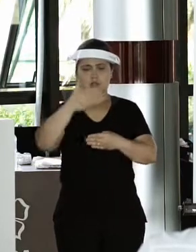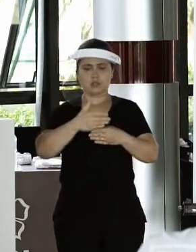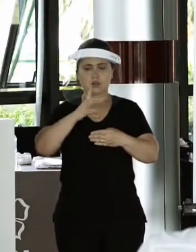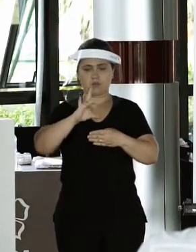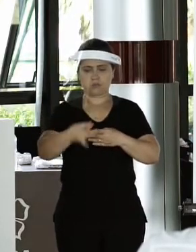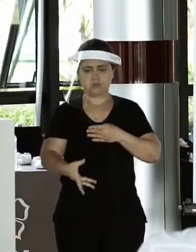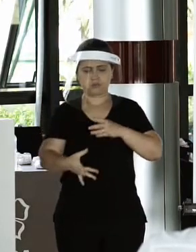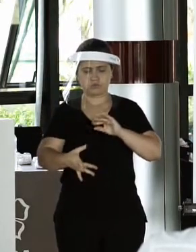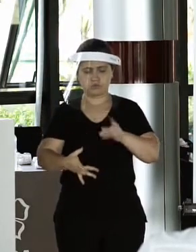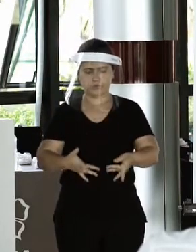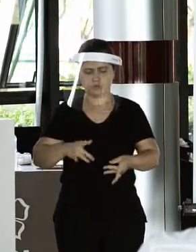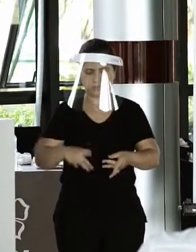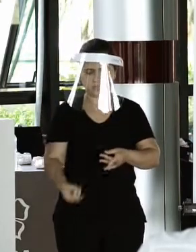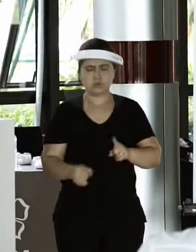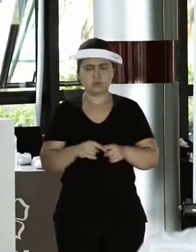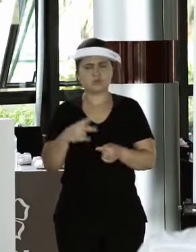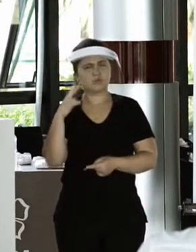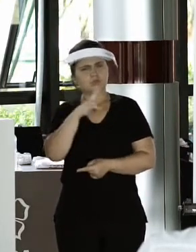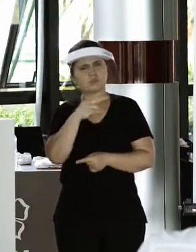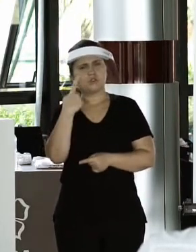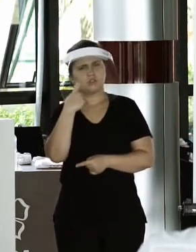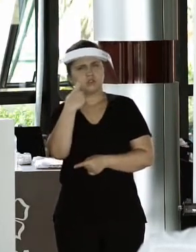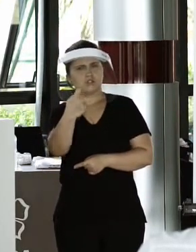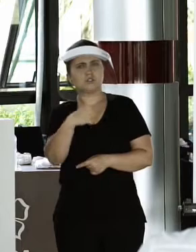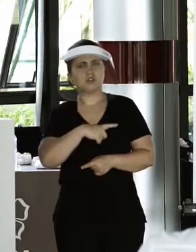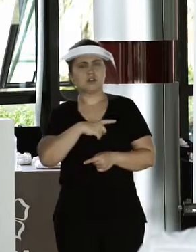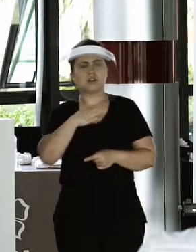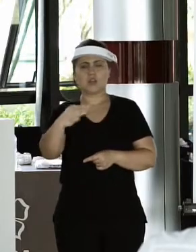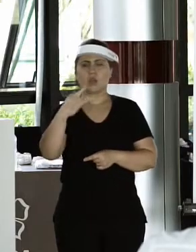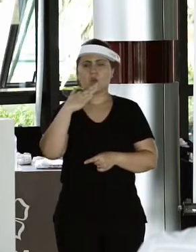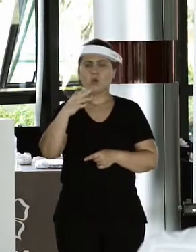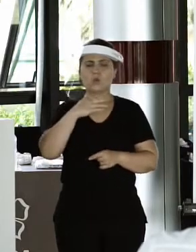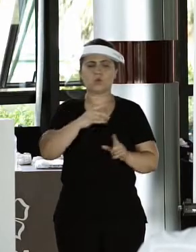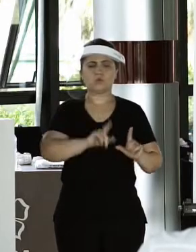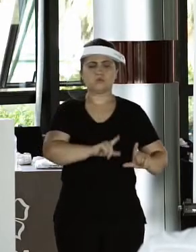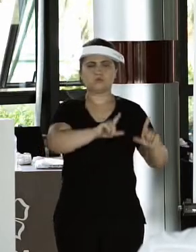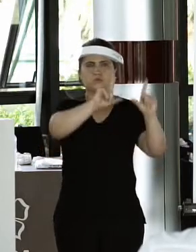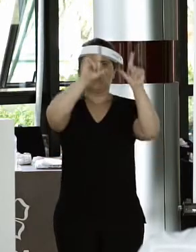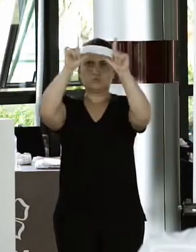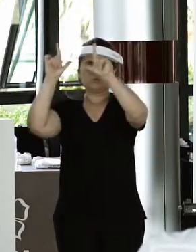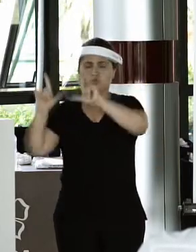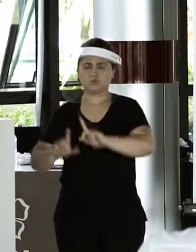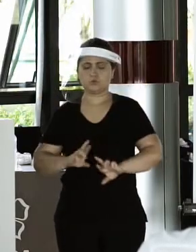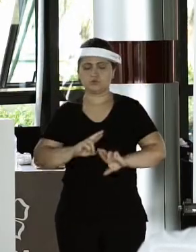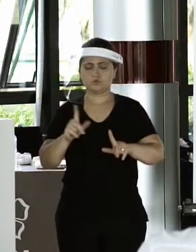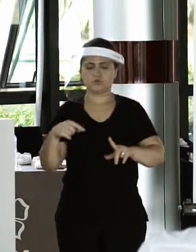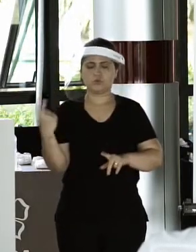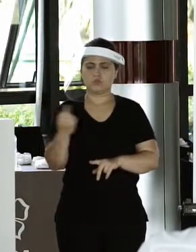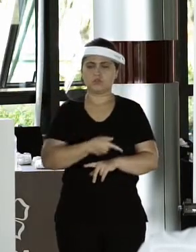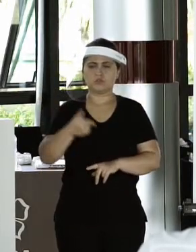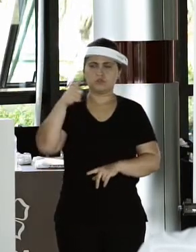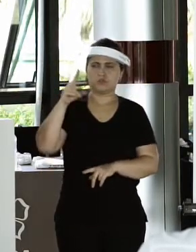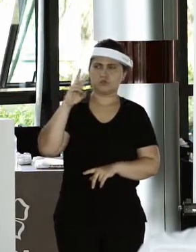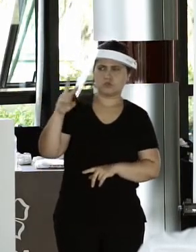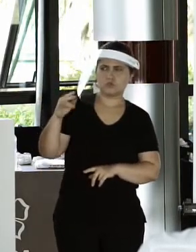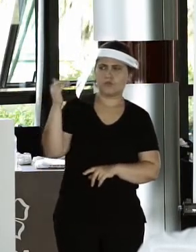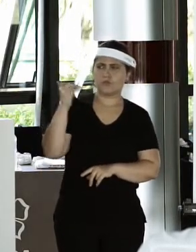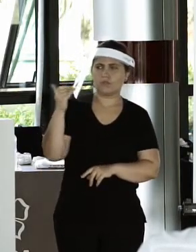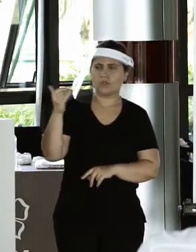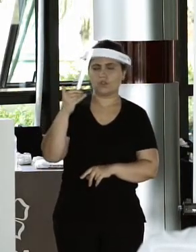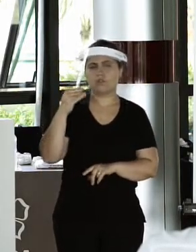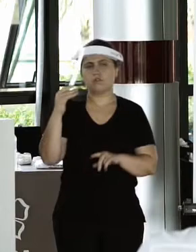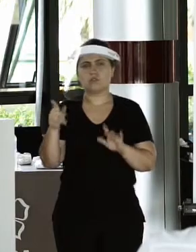desplacando completamente. Só que olha que interessante, ela tem várias cores de cerâmicas, né? E a gente conseguiu ver